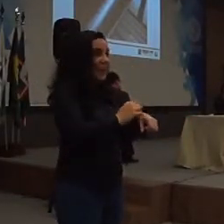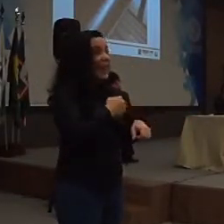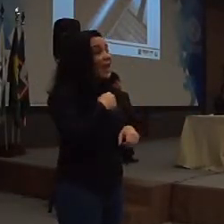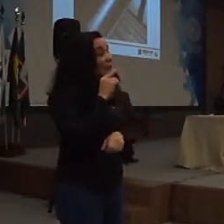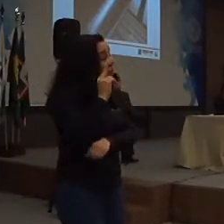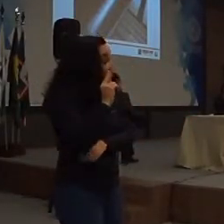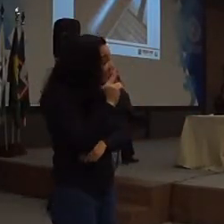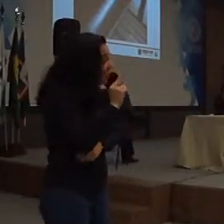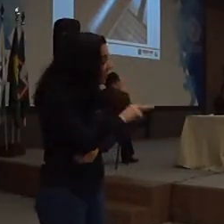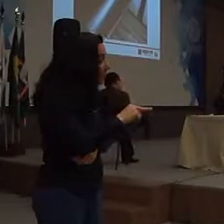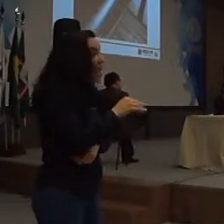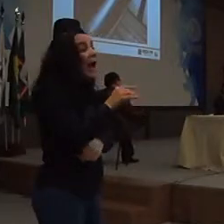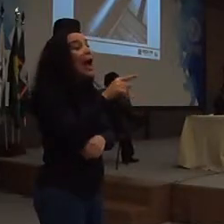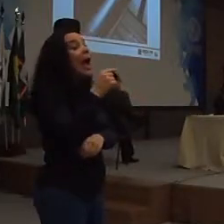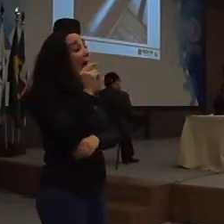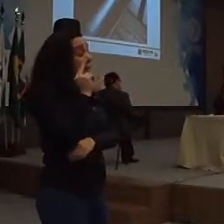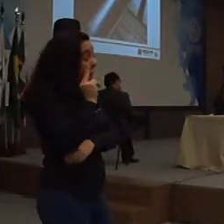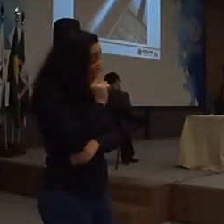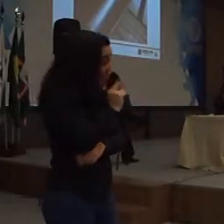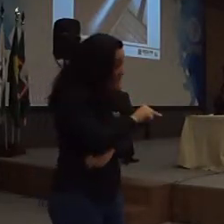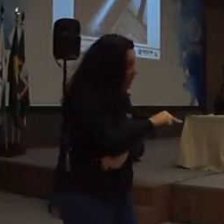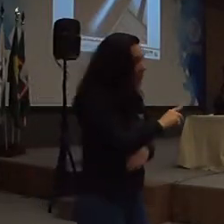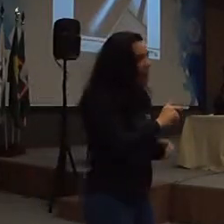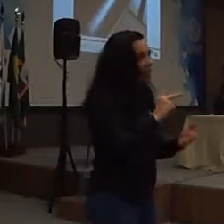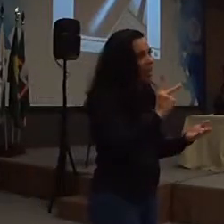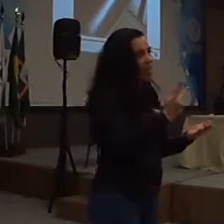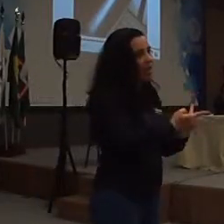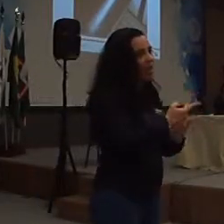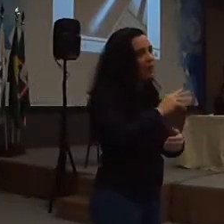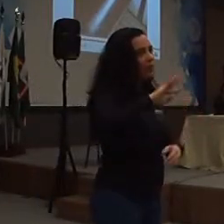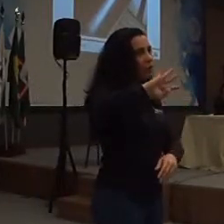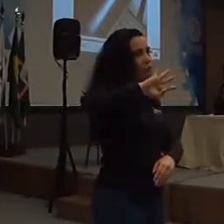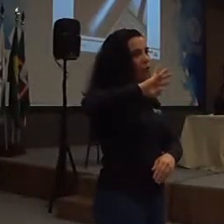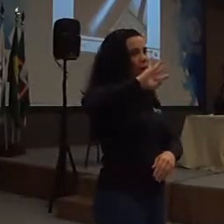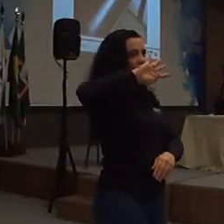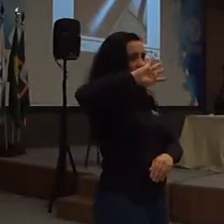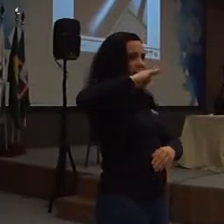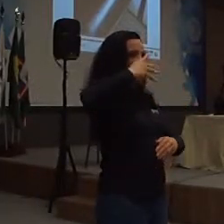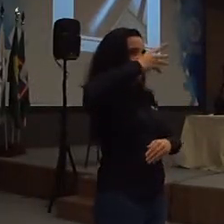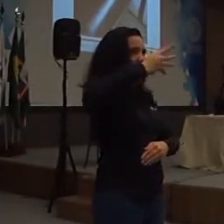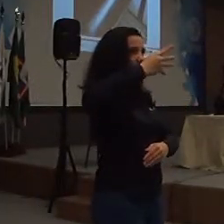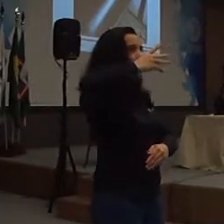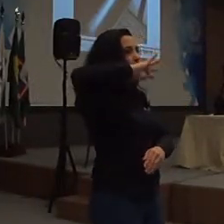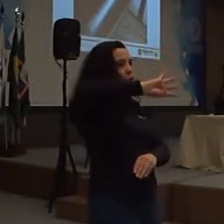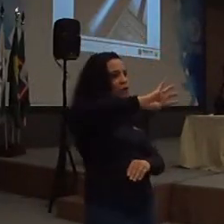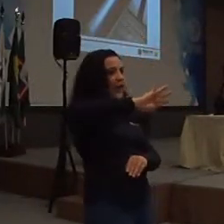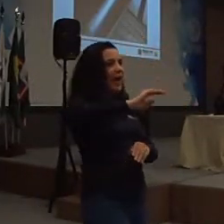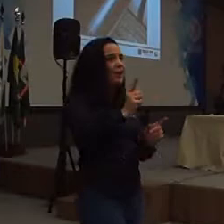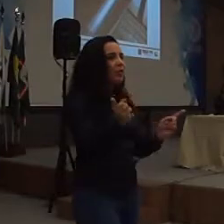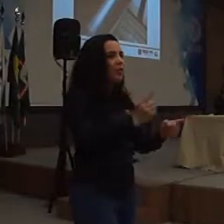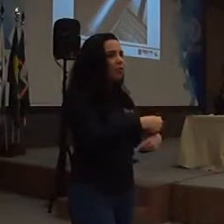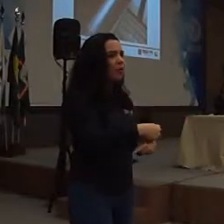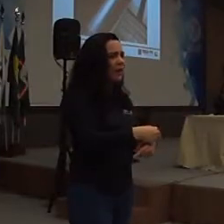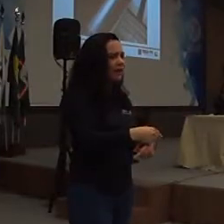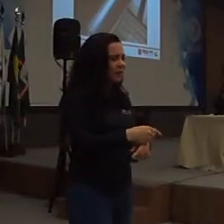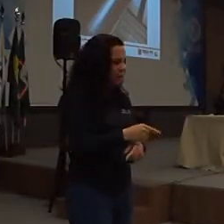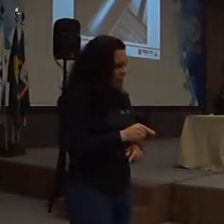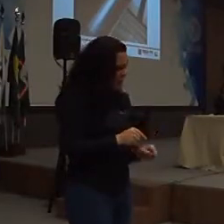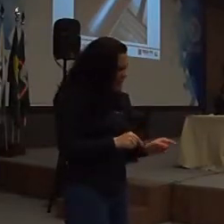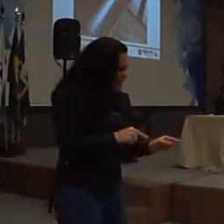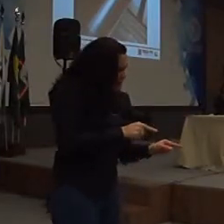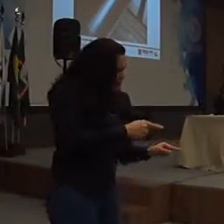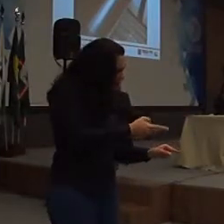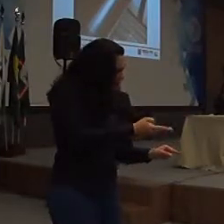de ponta cabeça. Foi muito interessante, porque a gente perguntou para o engenheiro responsável, mas por que está virado ao